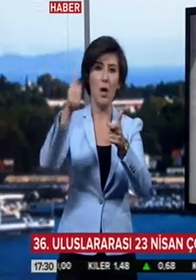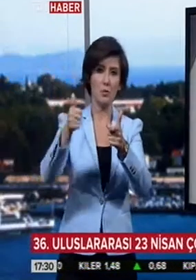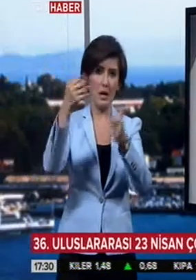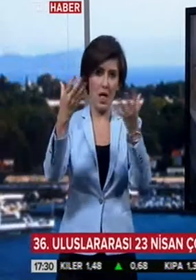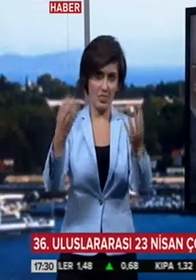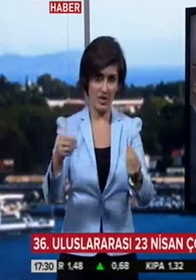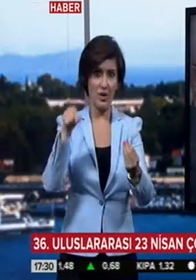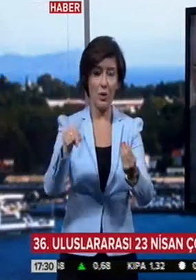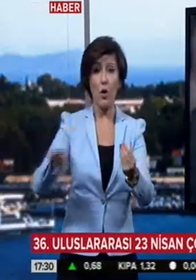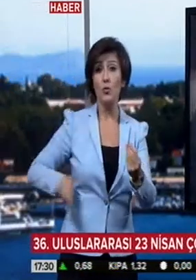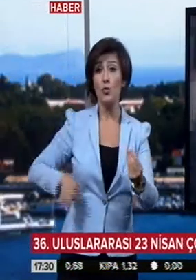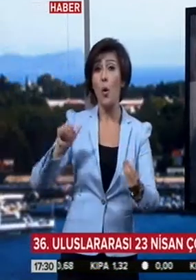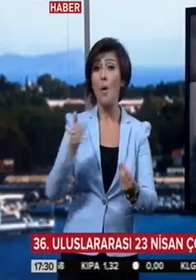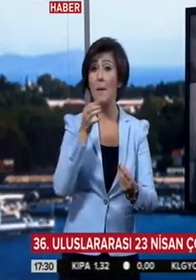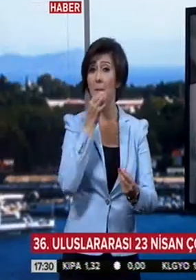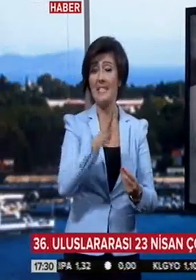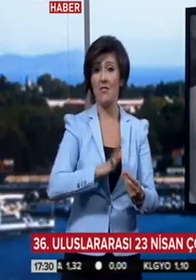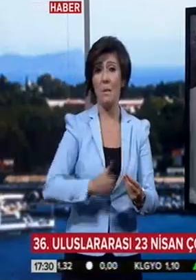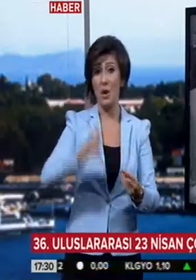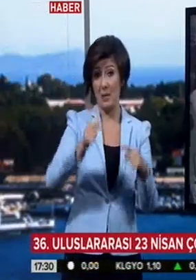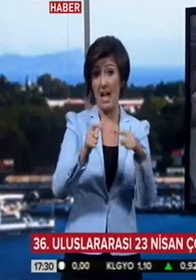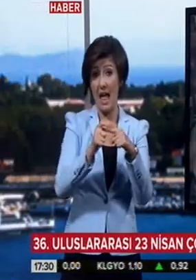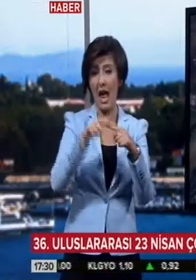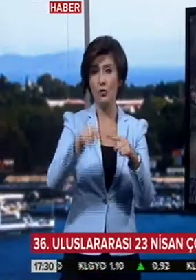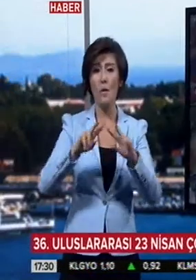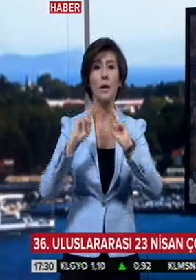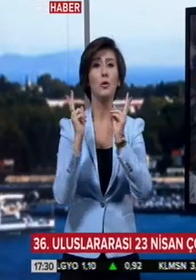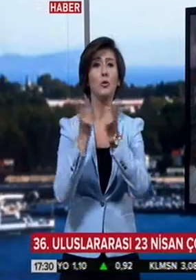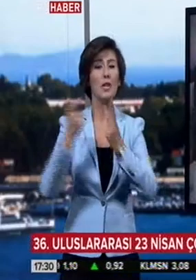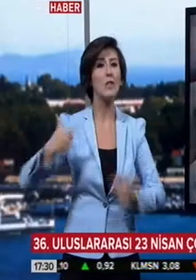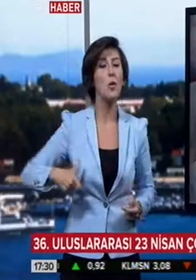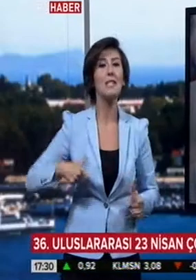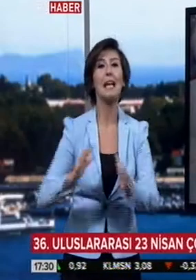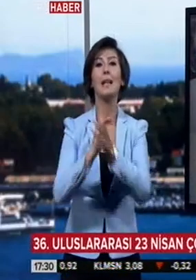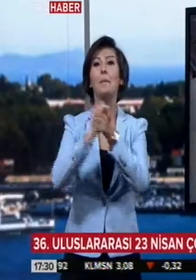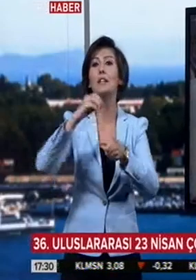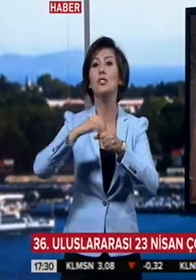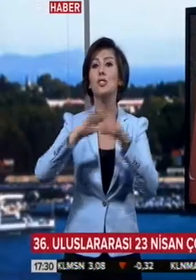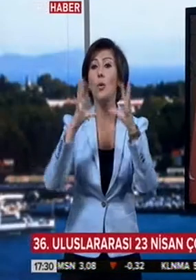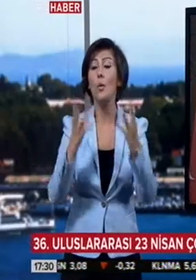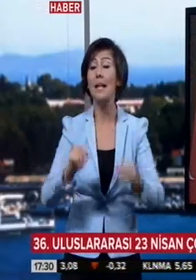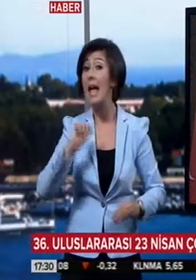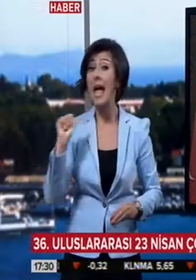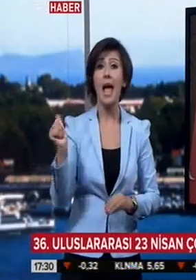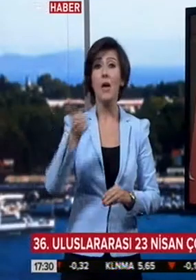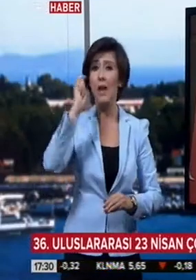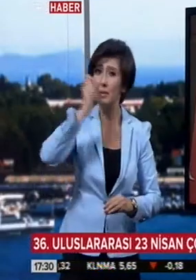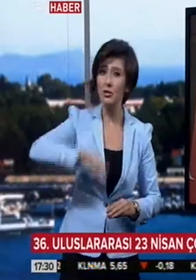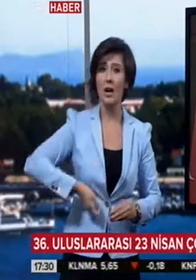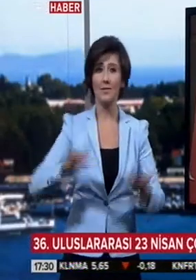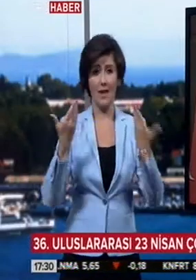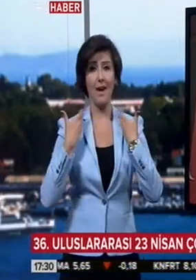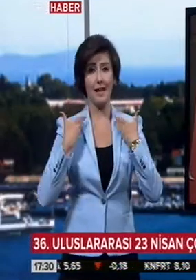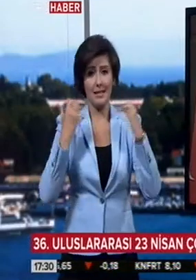Başbakanlık oldu. Çocuklara önemli mesajlar veren Başbakan Recep Tayyip Erdoğan, dünyanın özellikle barış içinde olmasının